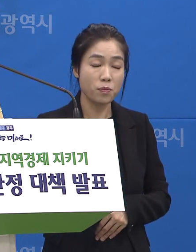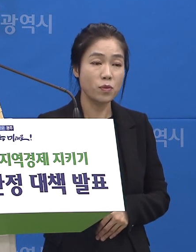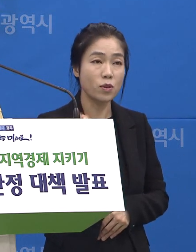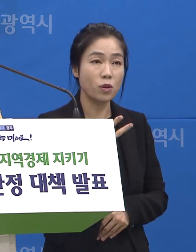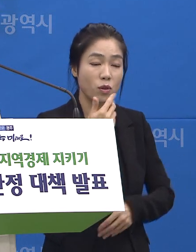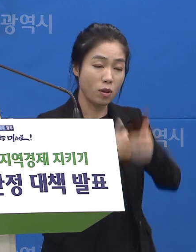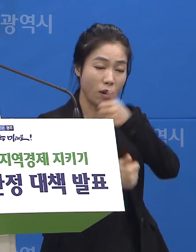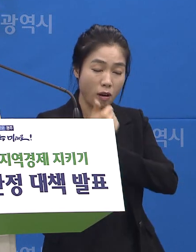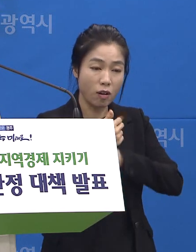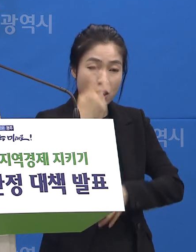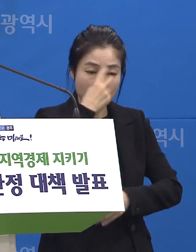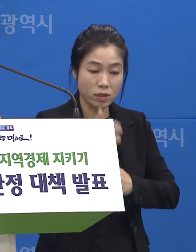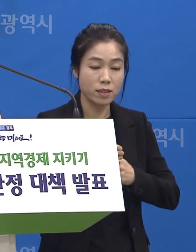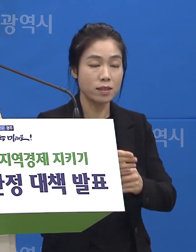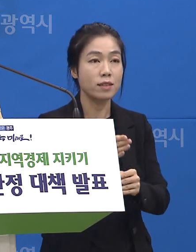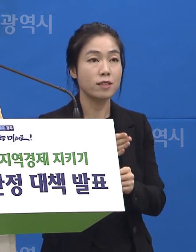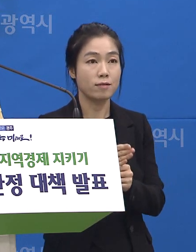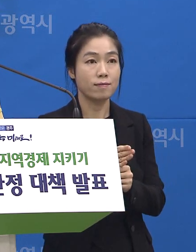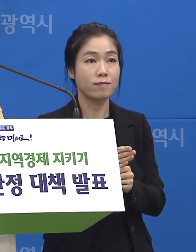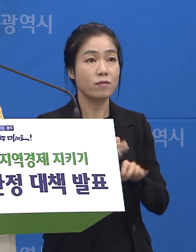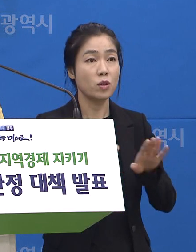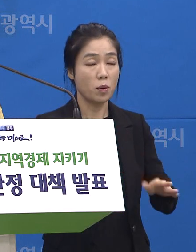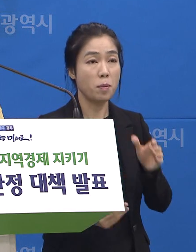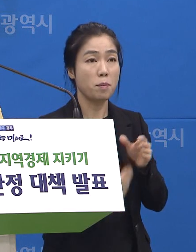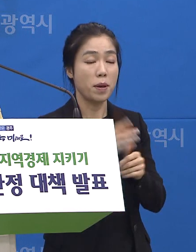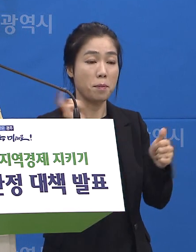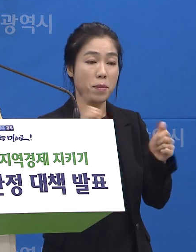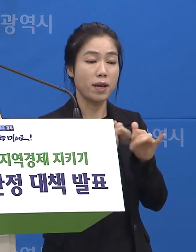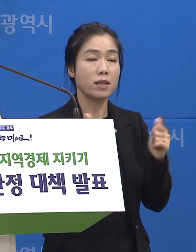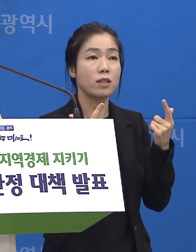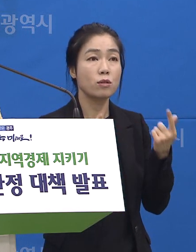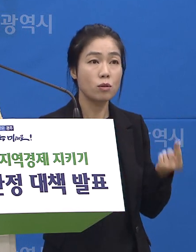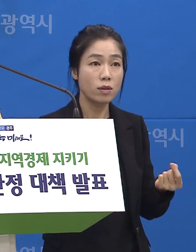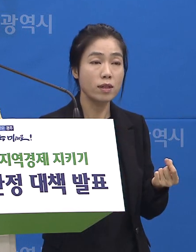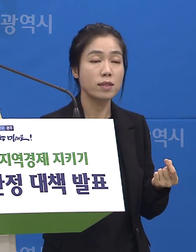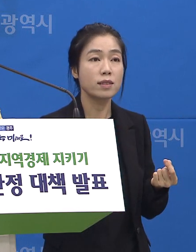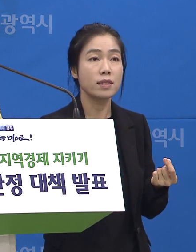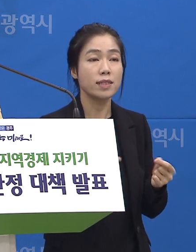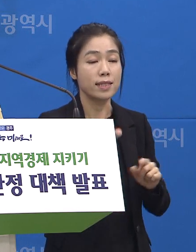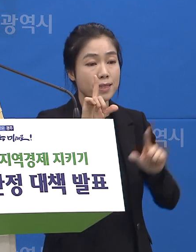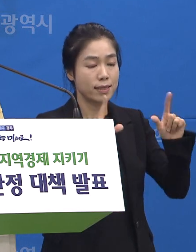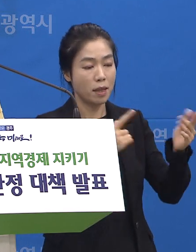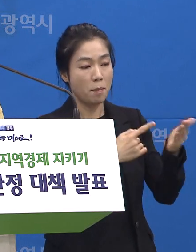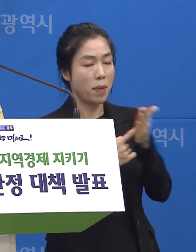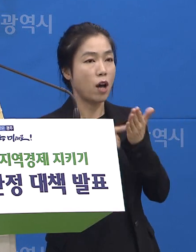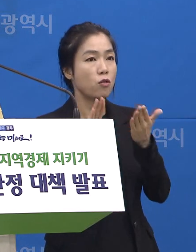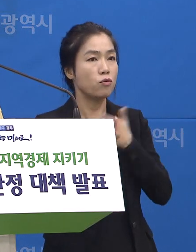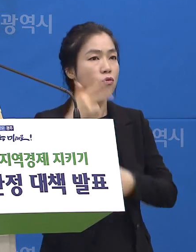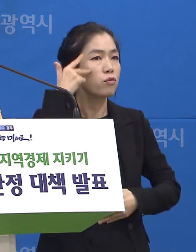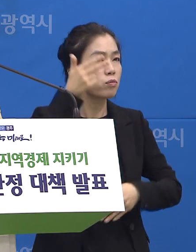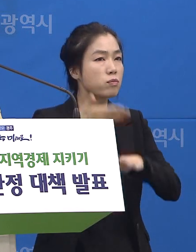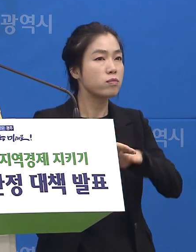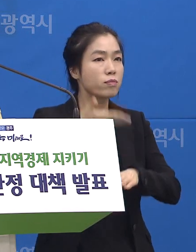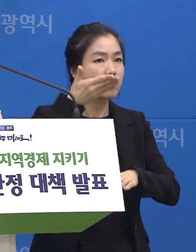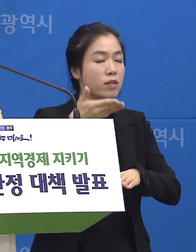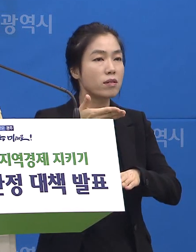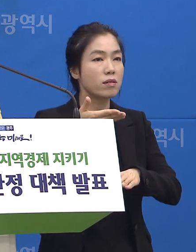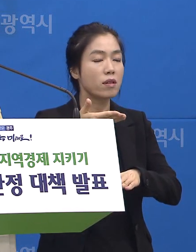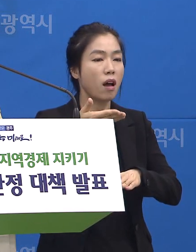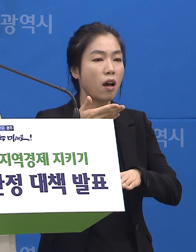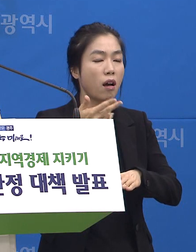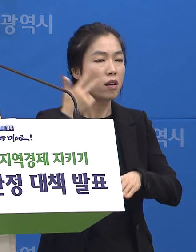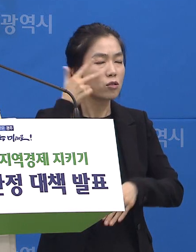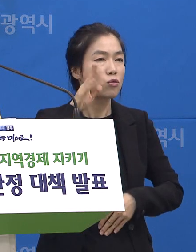그리고 역학조사 진행하고 있습니다. 오늘 발생한 확진자 역시 증상 발현 이후 일주일 이상을 지난